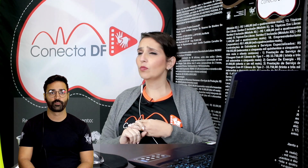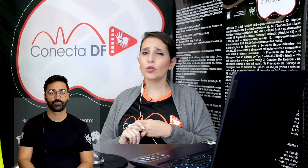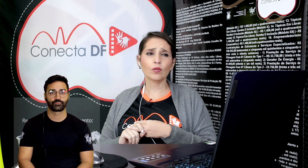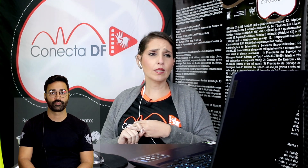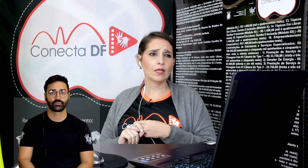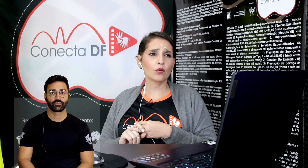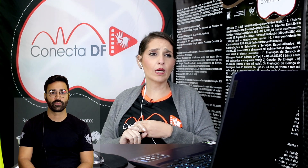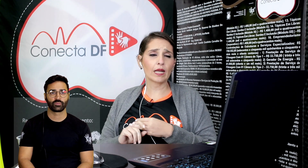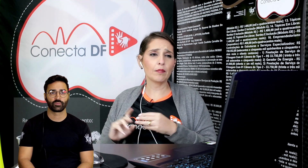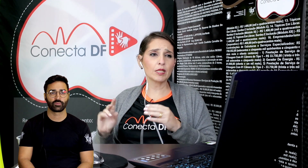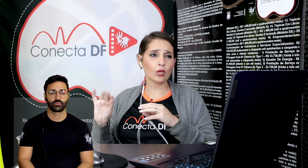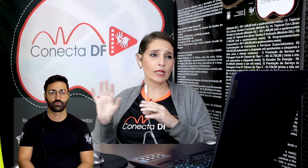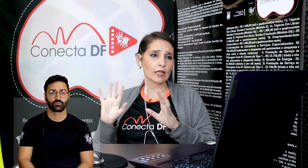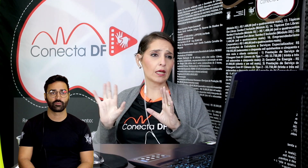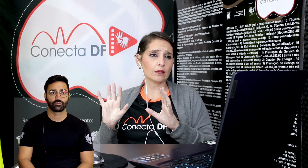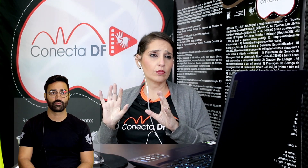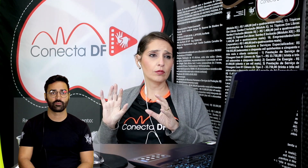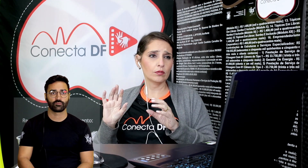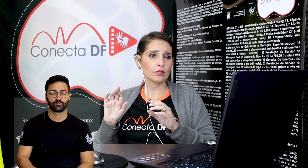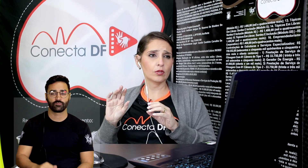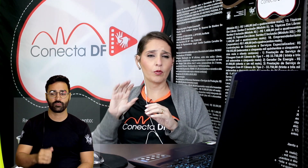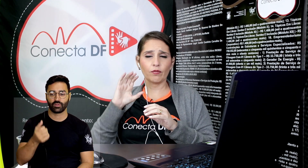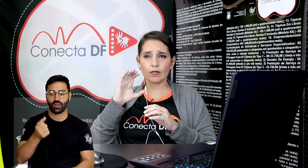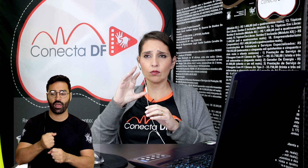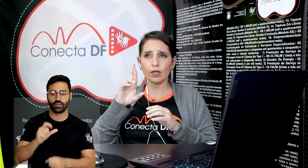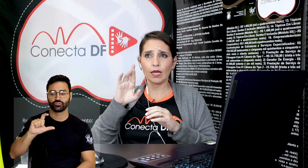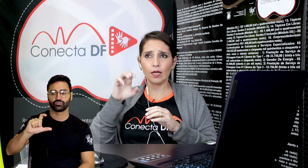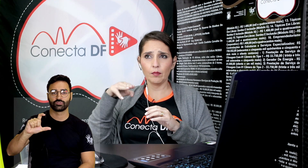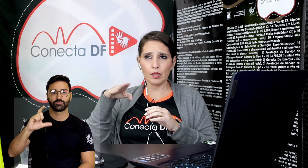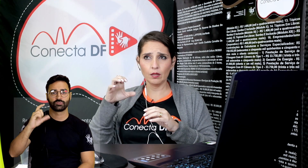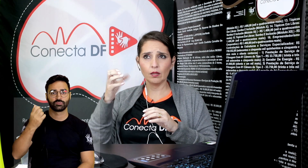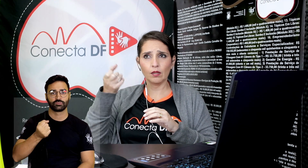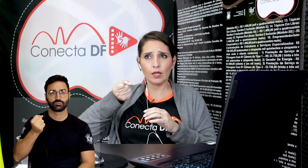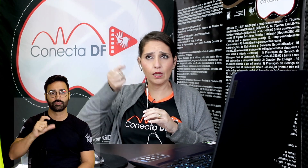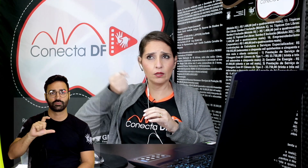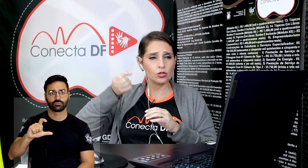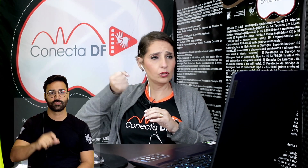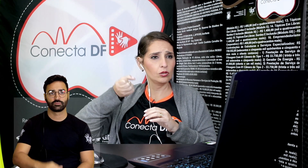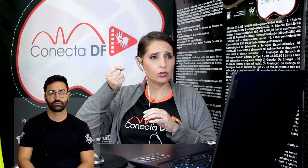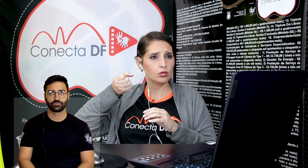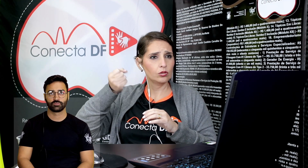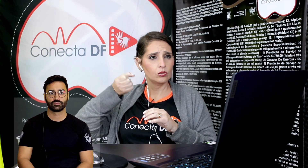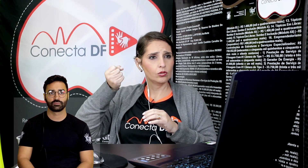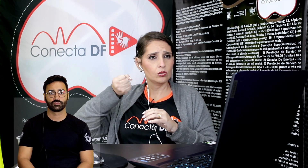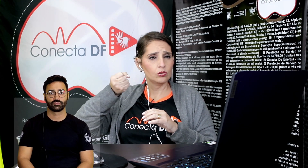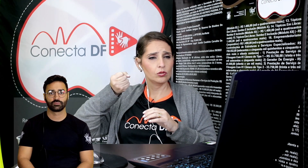Eu uso muito, assim, o creme soletrado. Tipo, eu faço creme, leite.